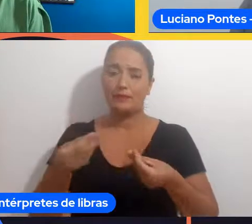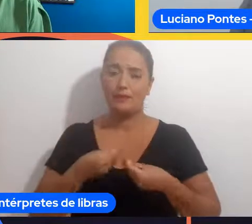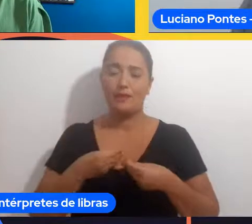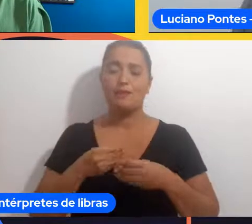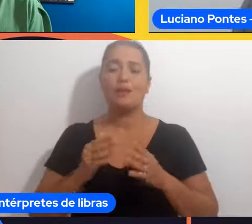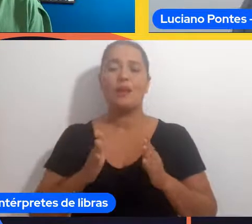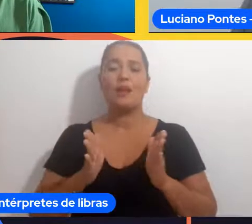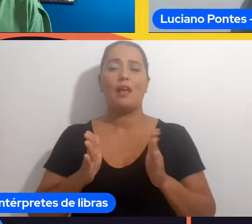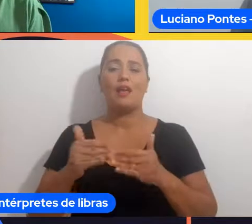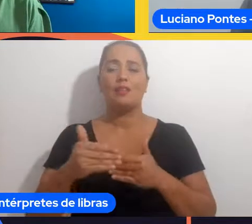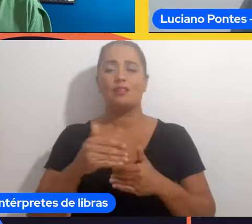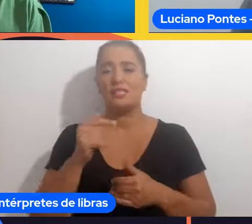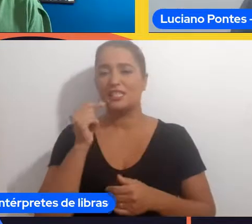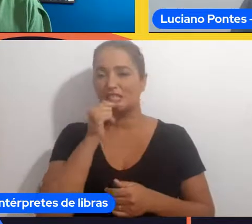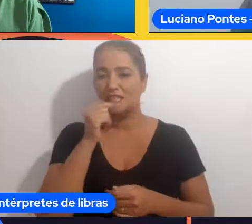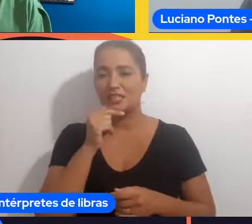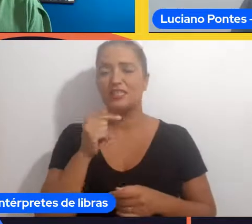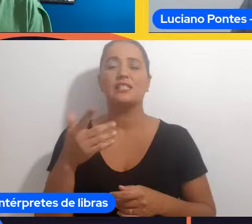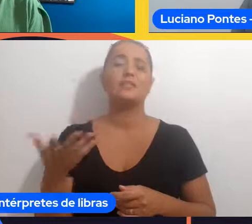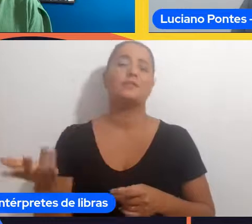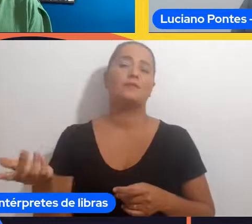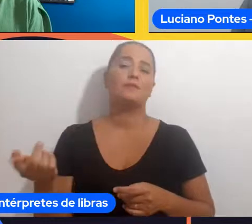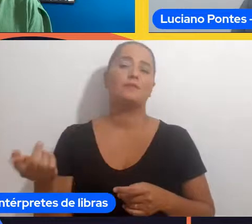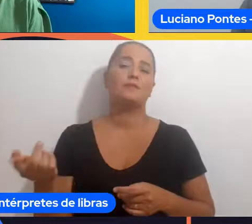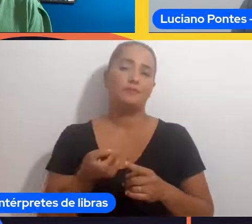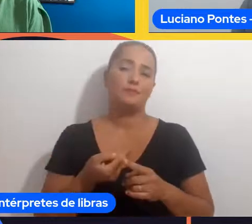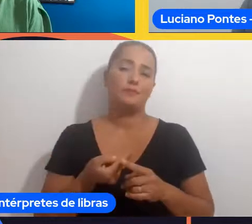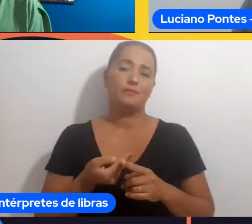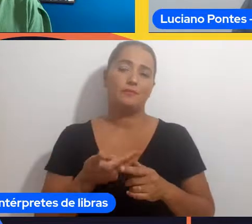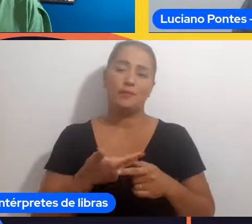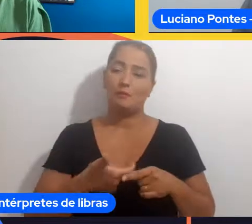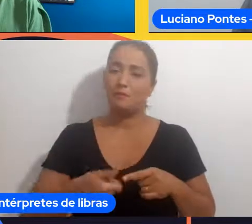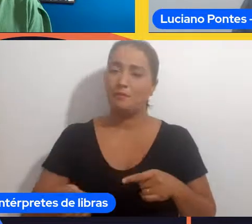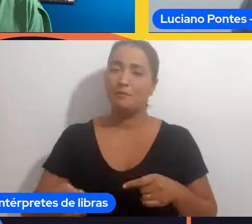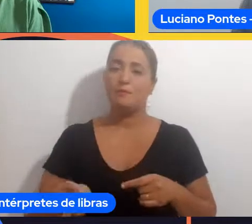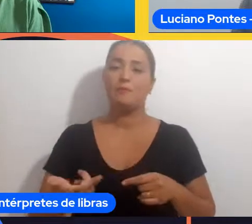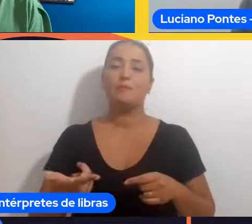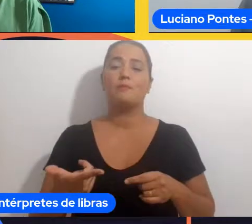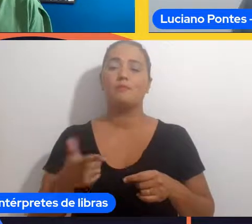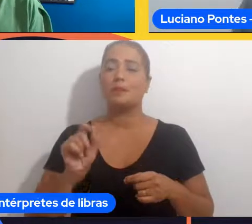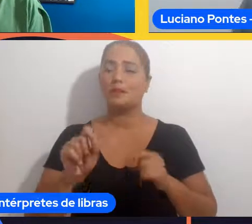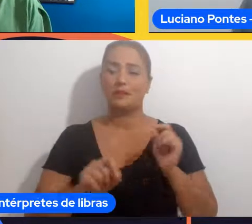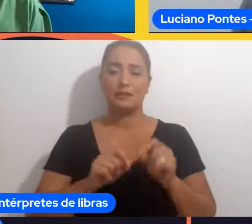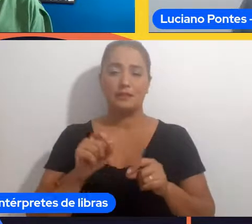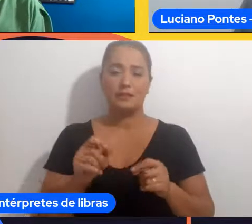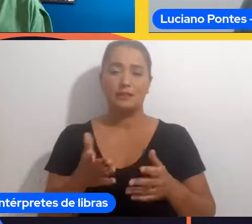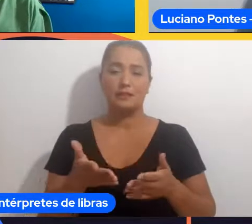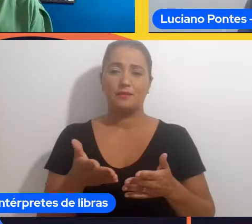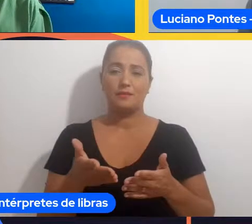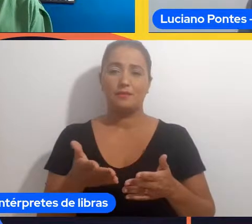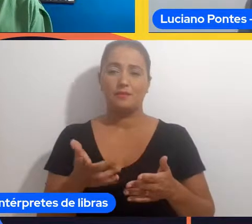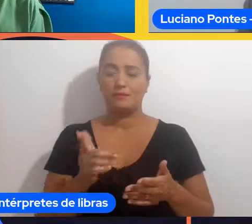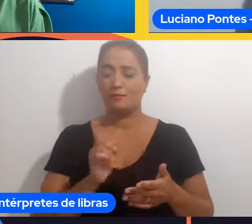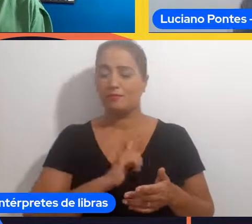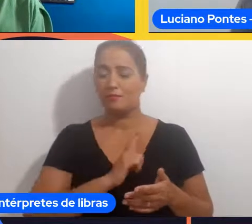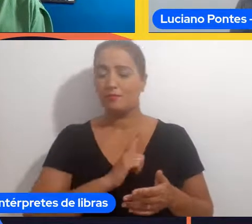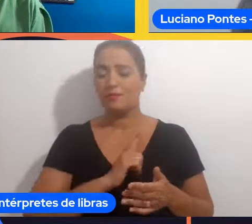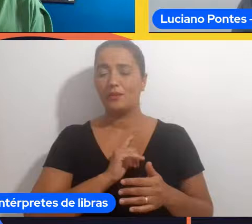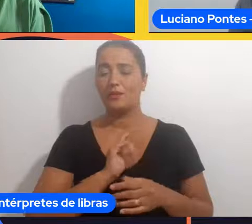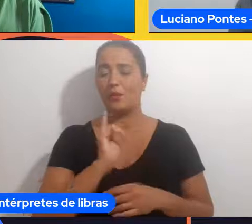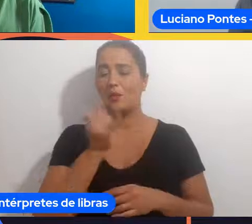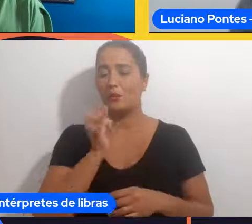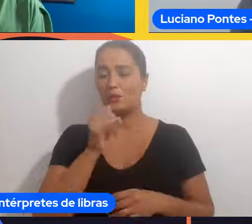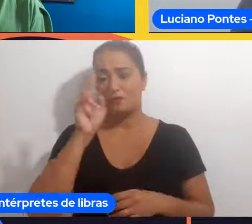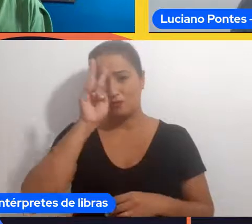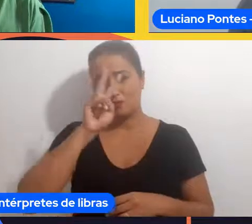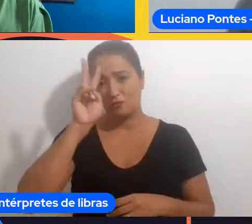embalagem, mas eu tive muitas histórias. Eu tive a oportunidade de crescer tendo uma mãe contadora de histórias, né? E isso eu acho